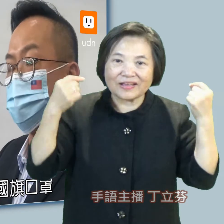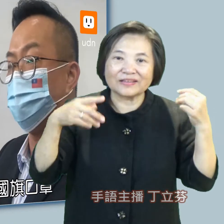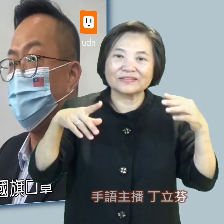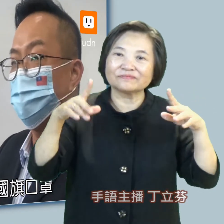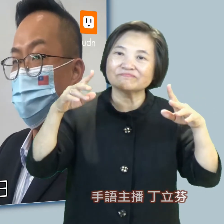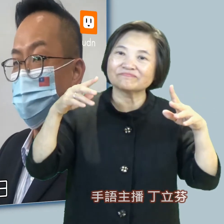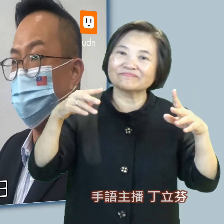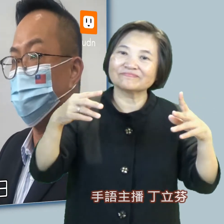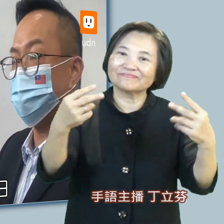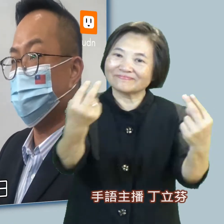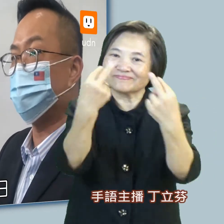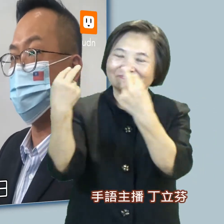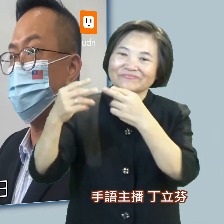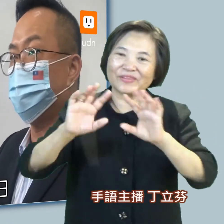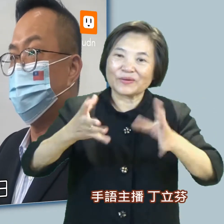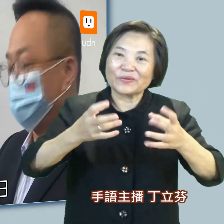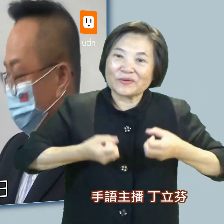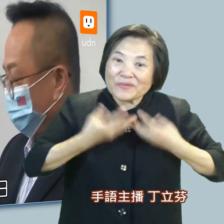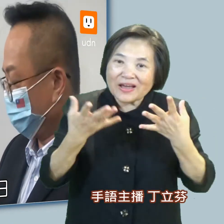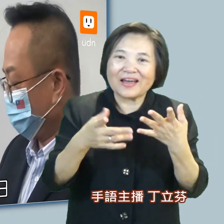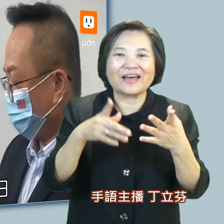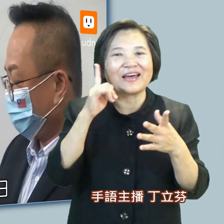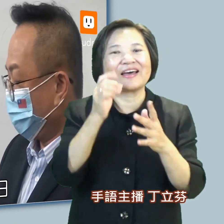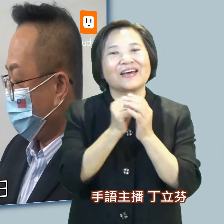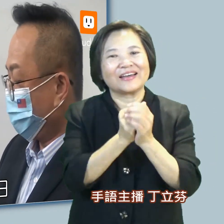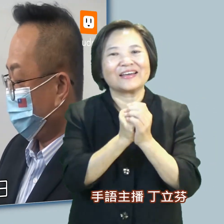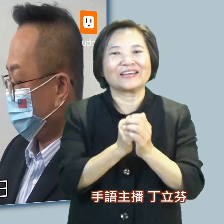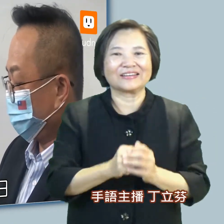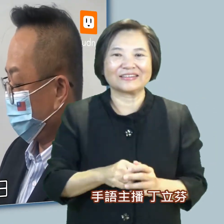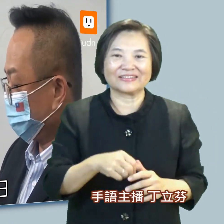国旗口罩来这个庆祝国庆日。